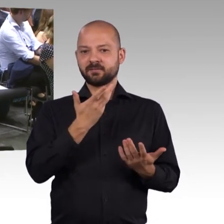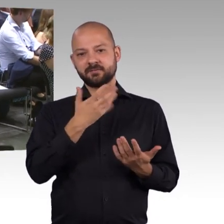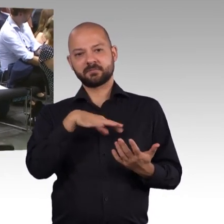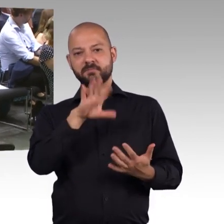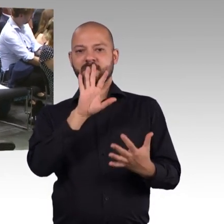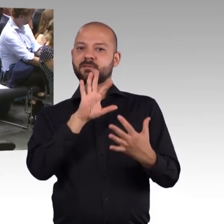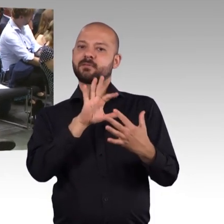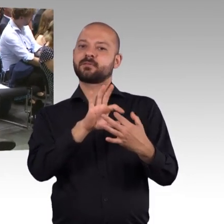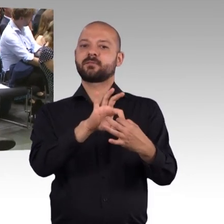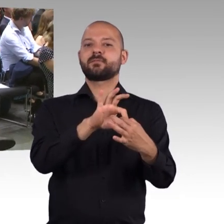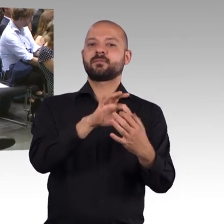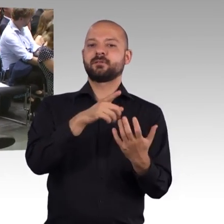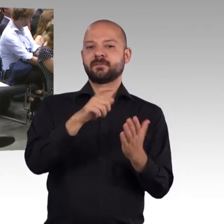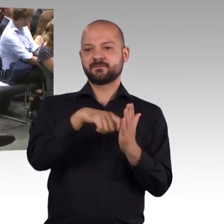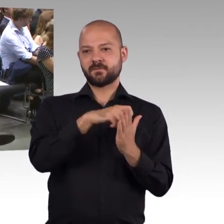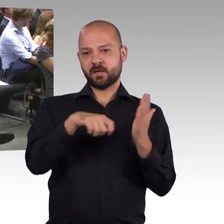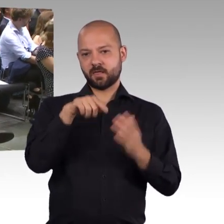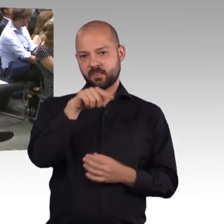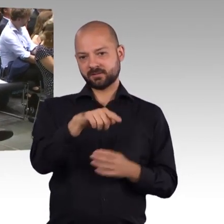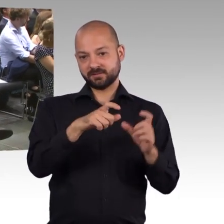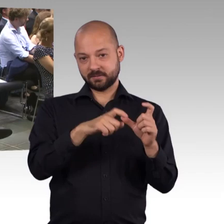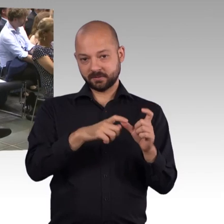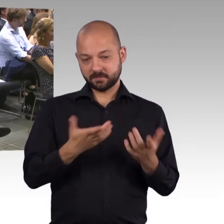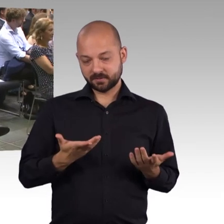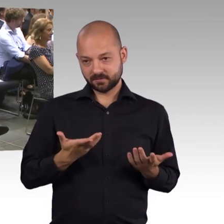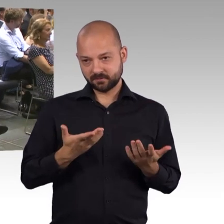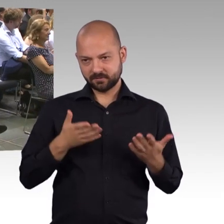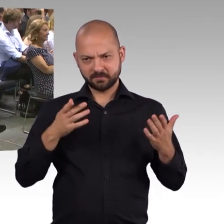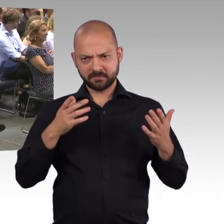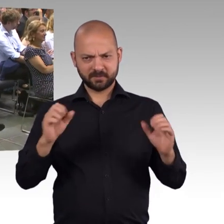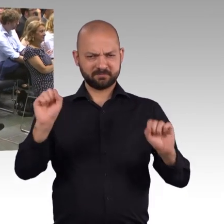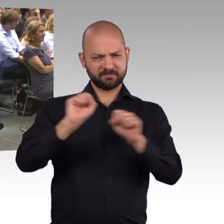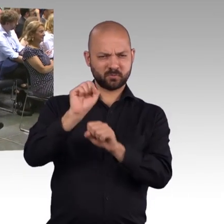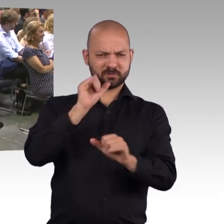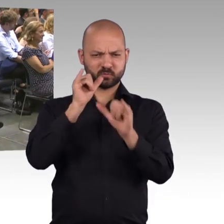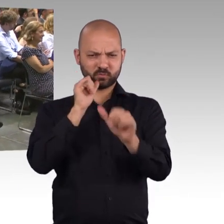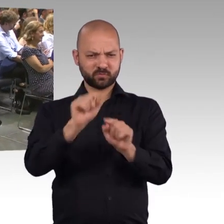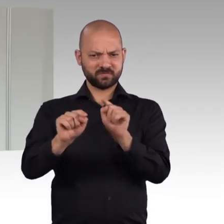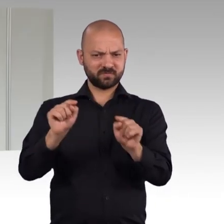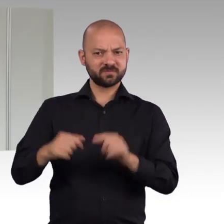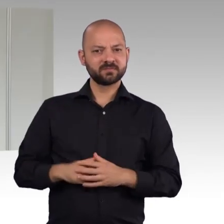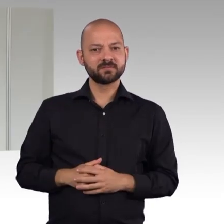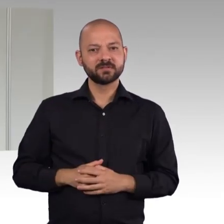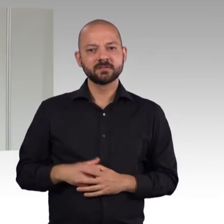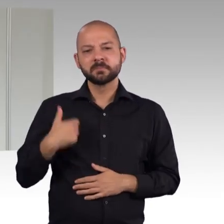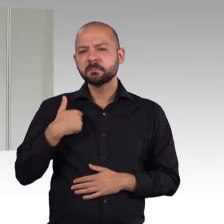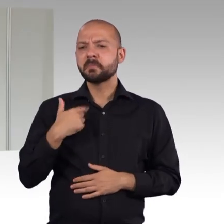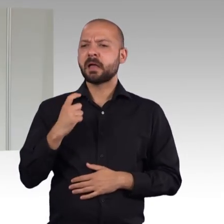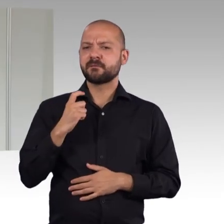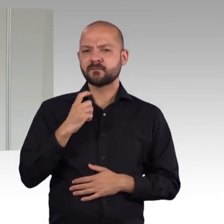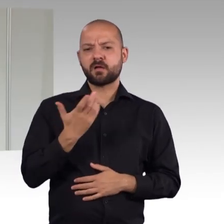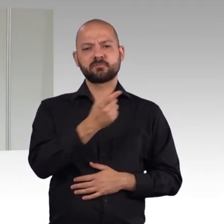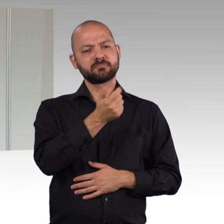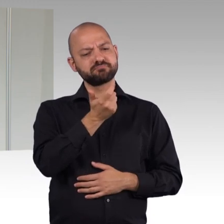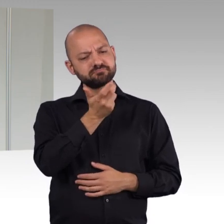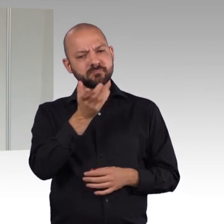paar Worte noch einmal erwartet. Wir sind in eine eigentümliche Situation gekommen. Da gibt es einen